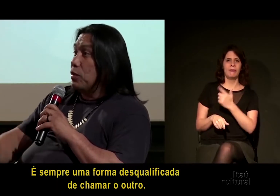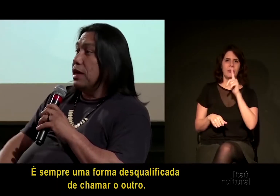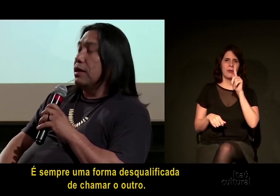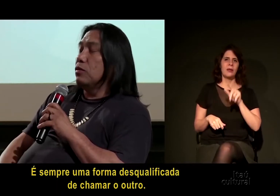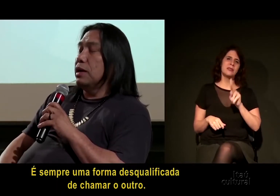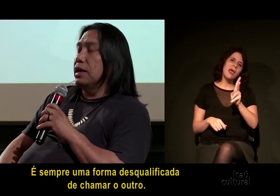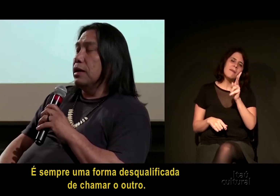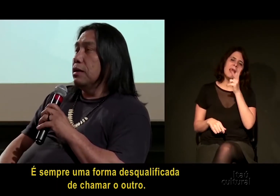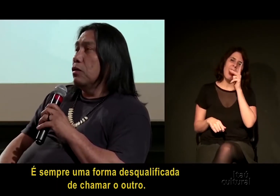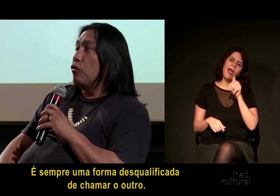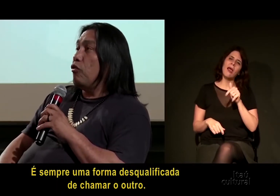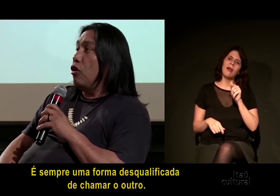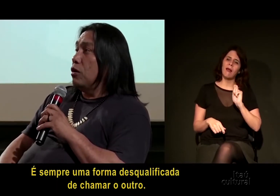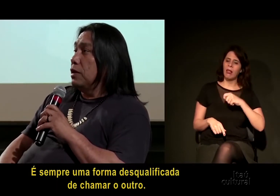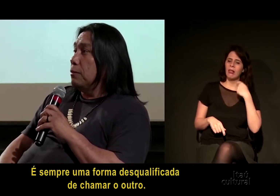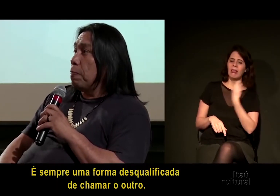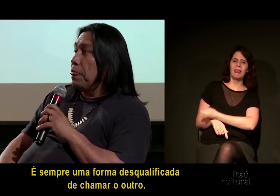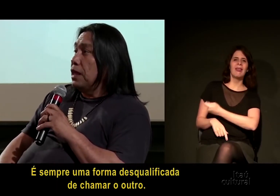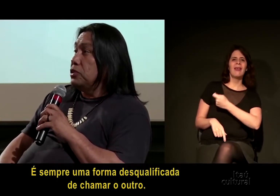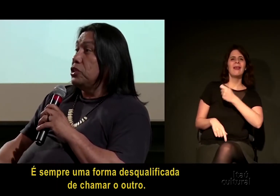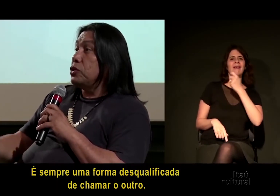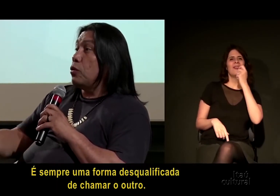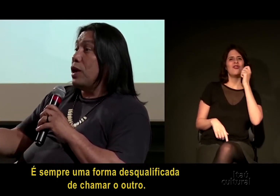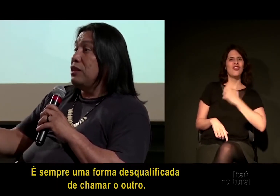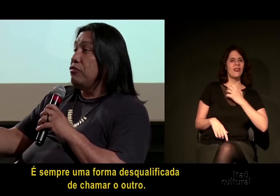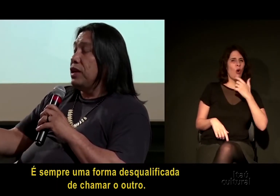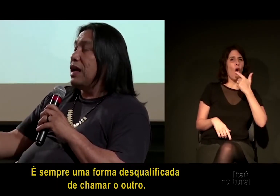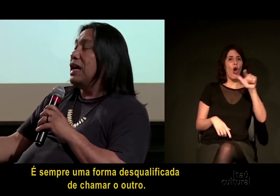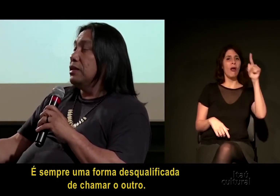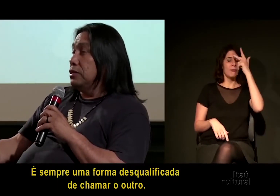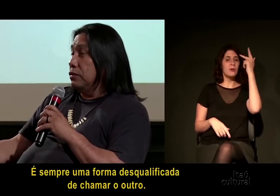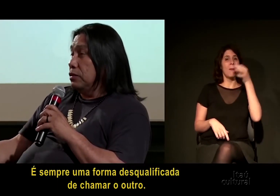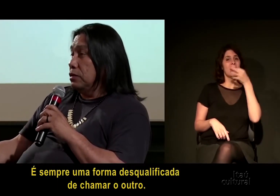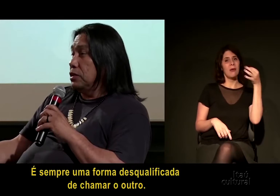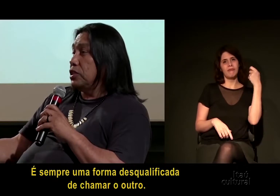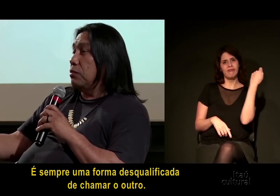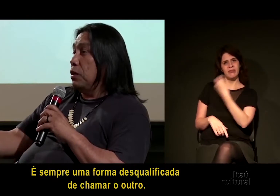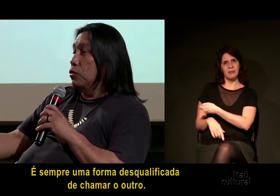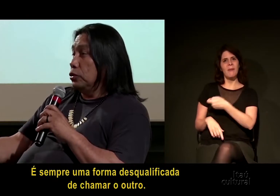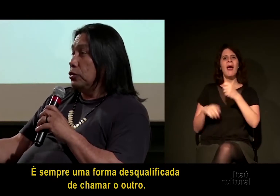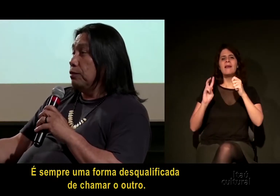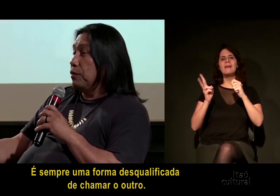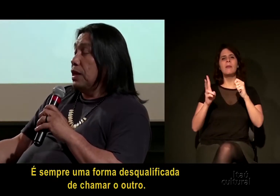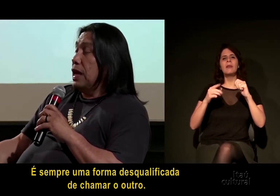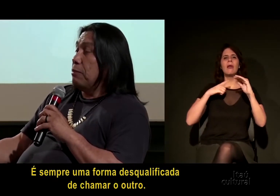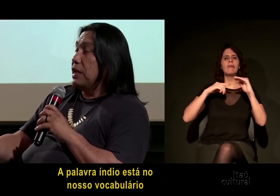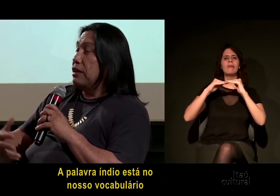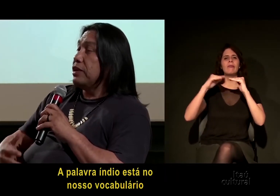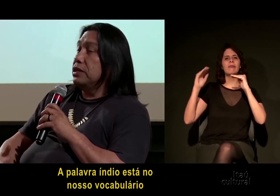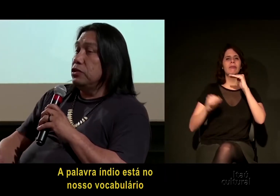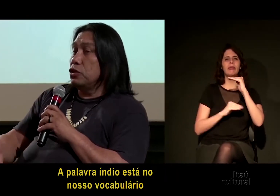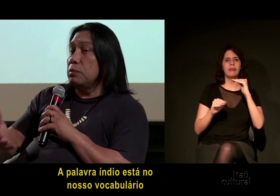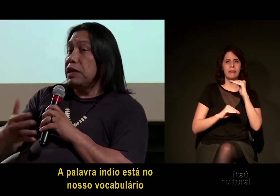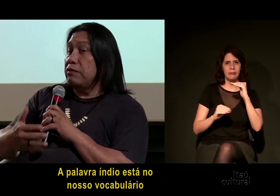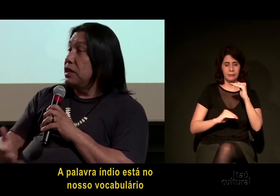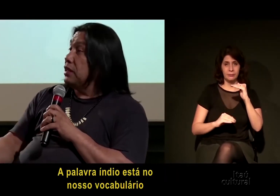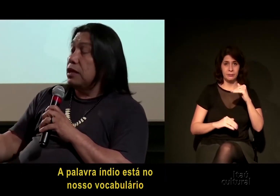uma forma desqualificada de chamar o outro. A palavra índio é uma palavra que está no